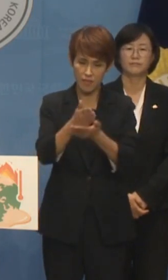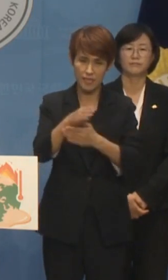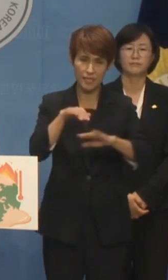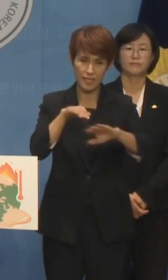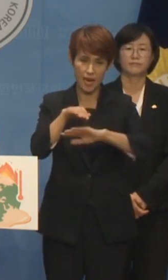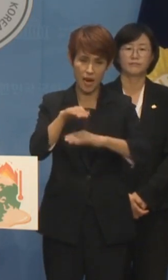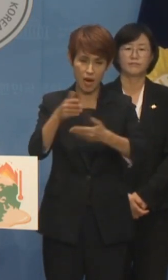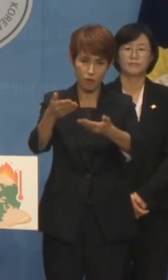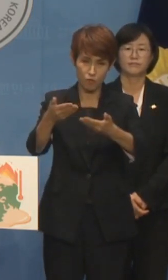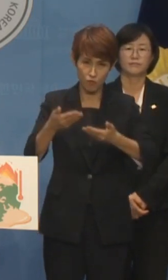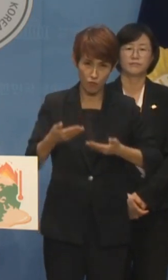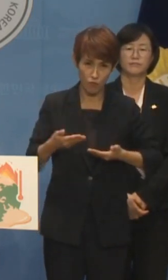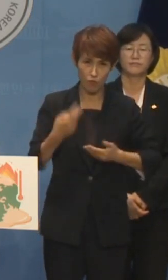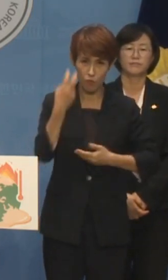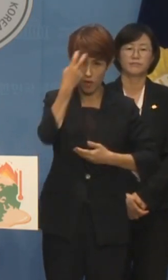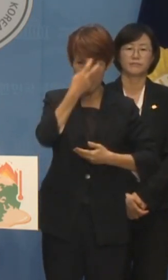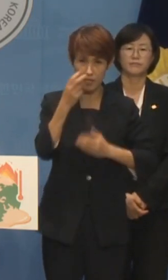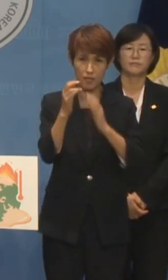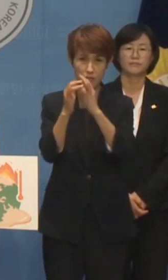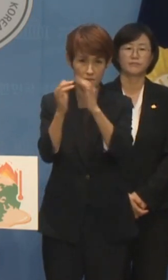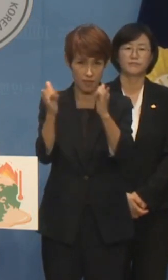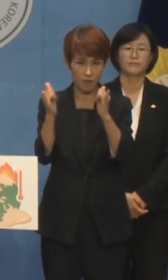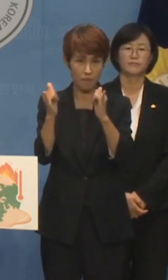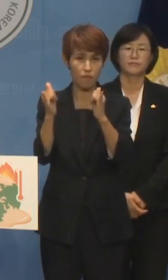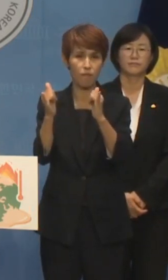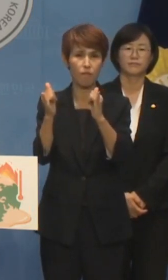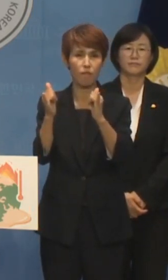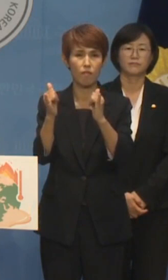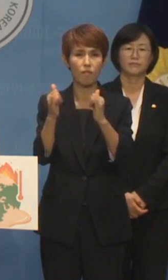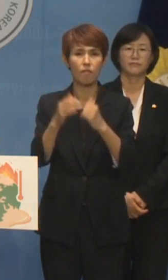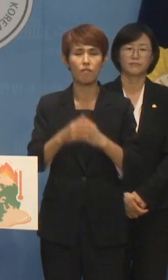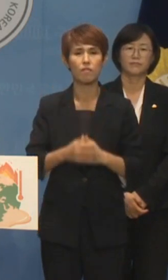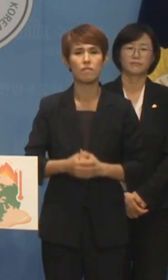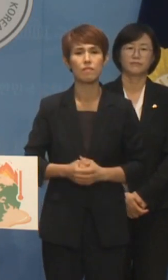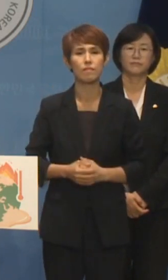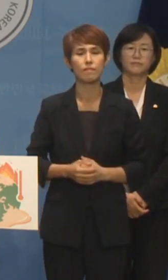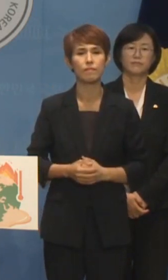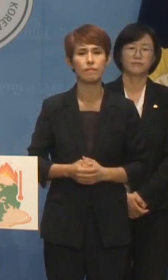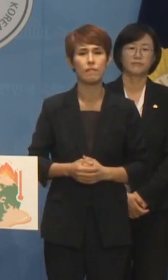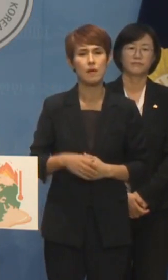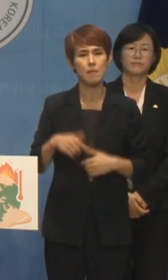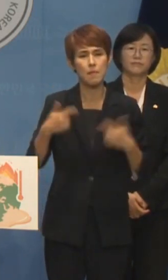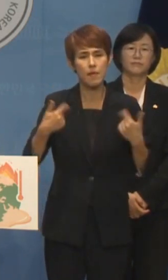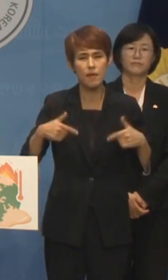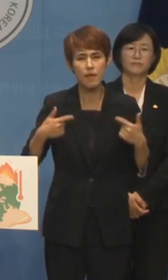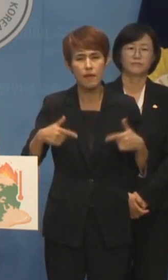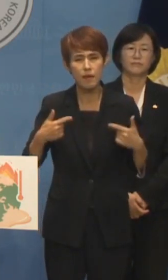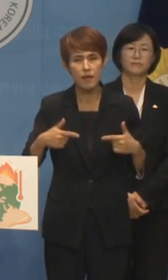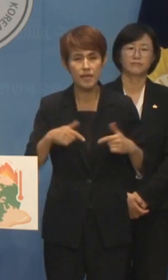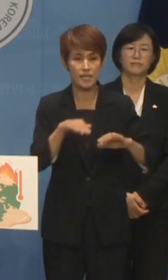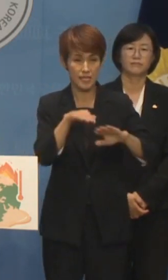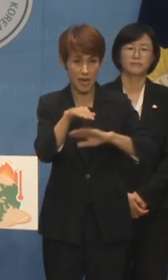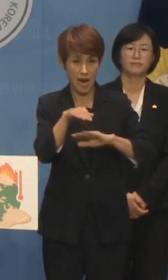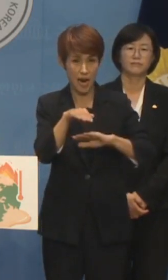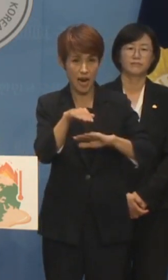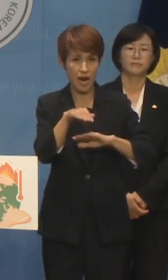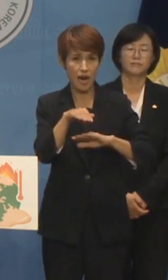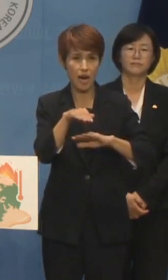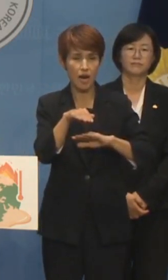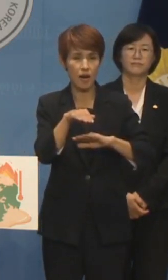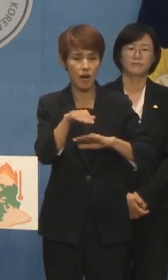관리 감독하는 사용자는 ESG 경영을 위해 매일매일 차량의 공회전